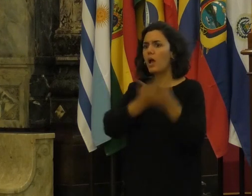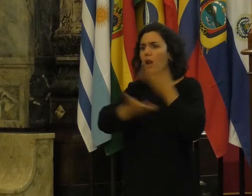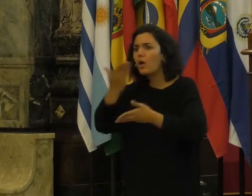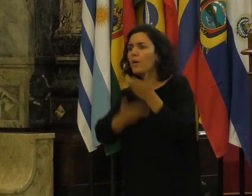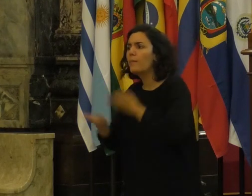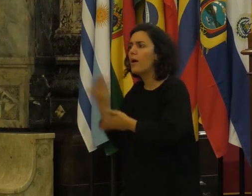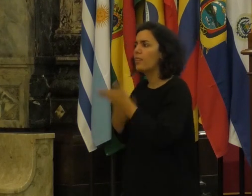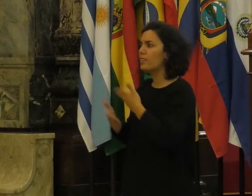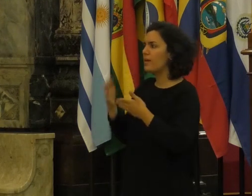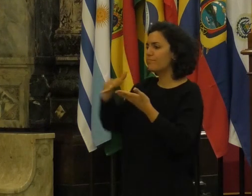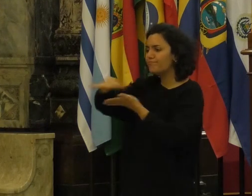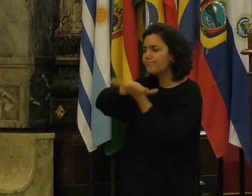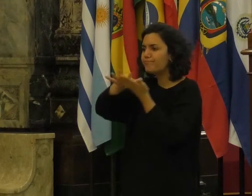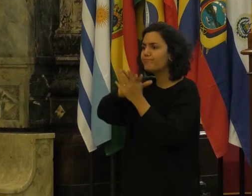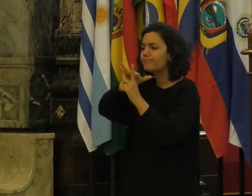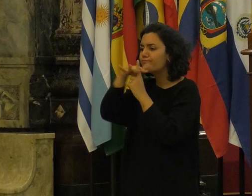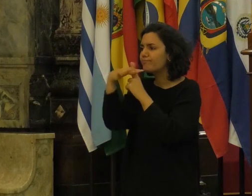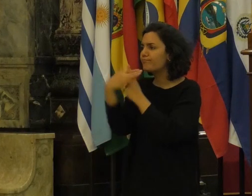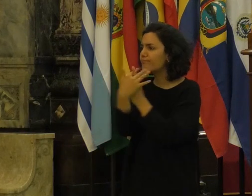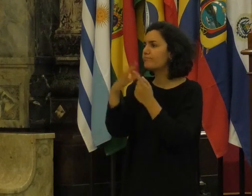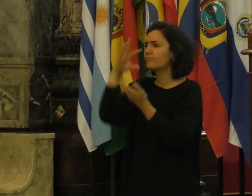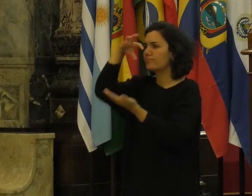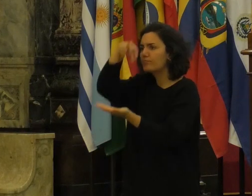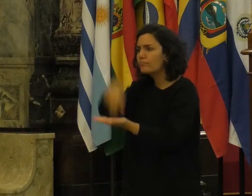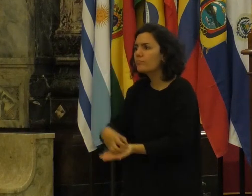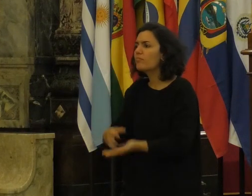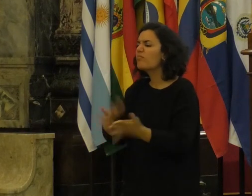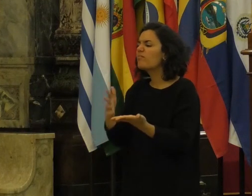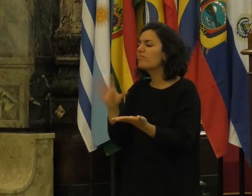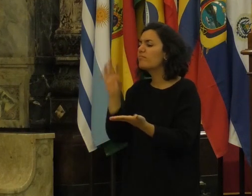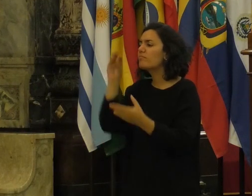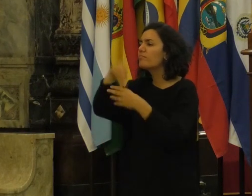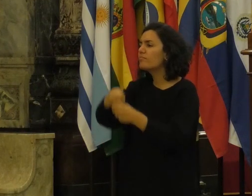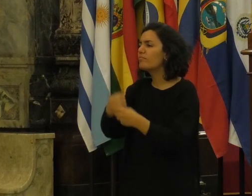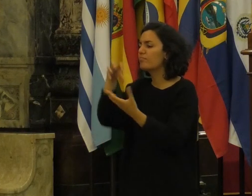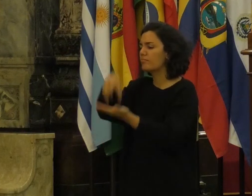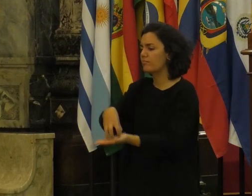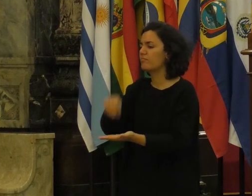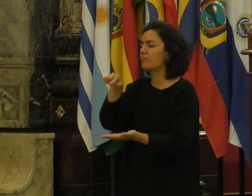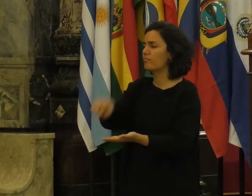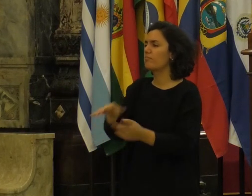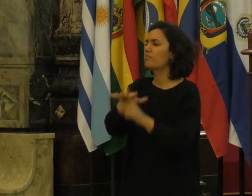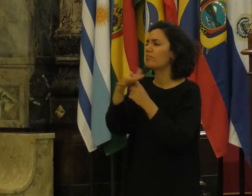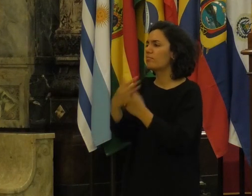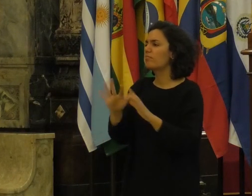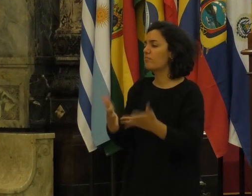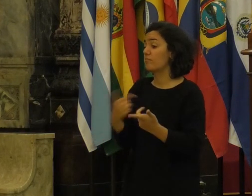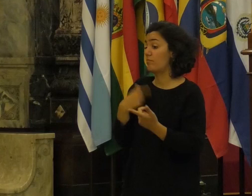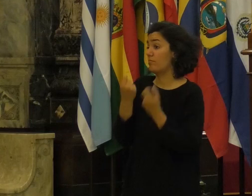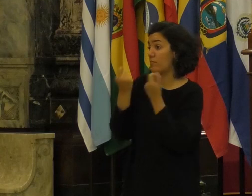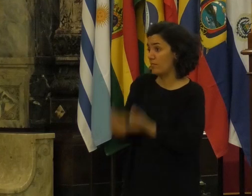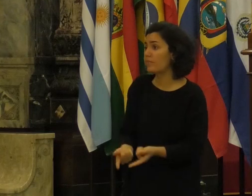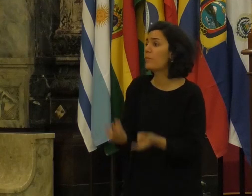contextos nacionales, de los contextos locales, de los contextos históricos. Y de ahí vienen muchos aportes que